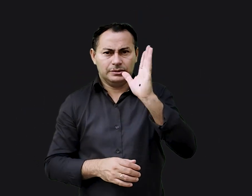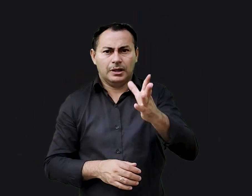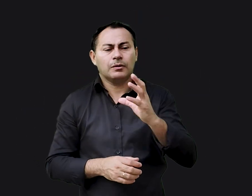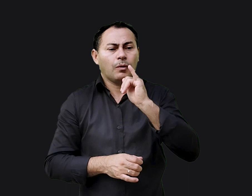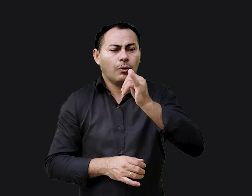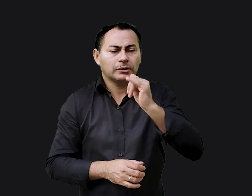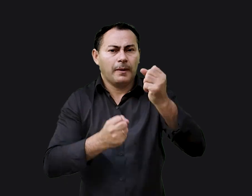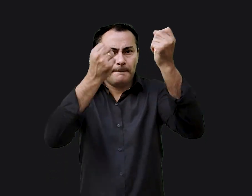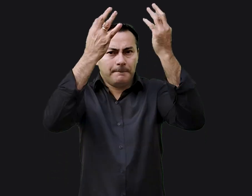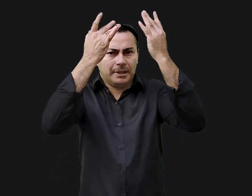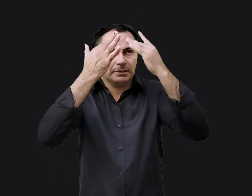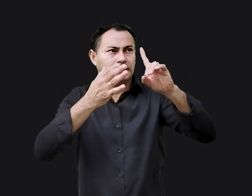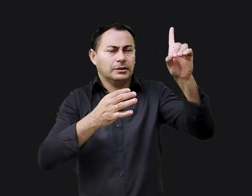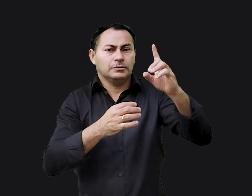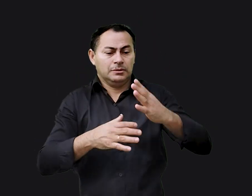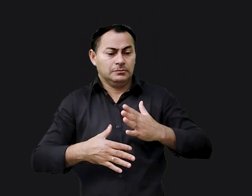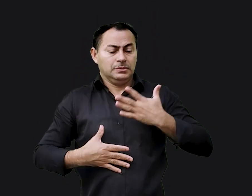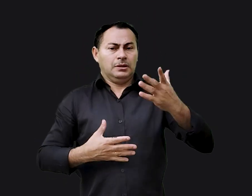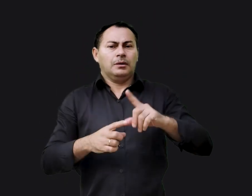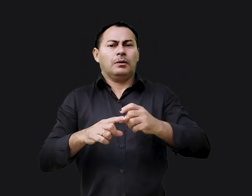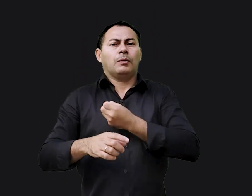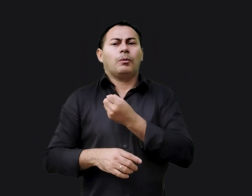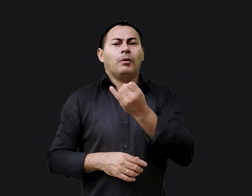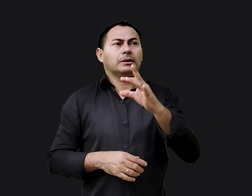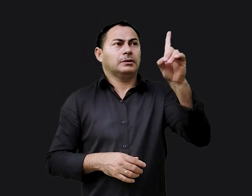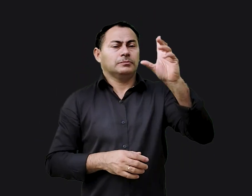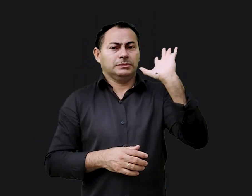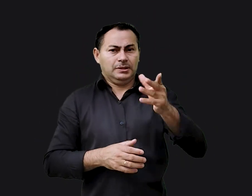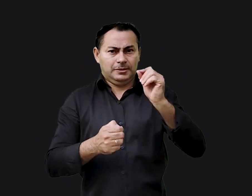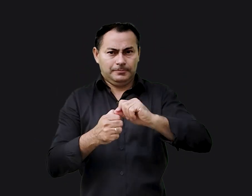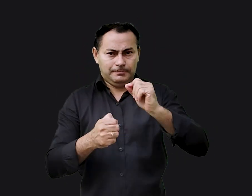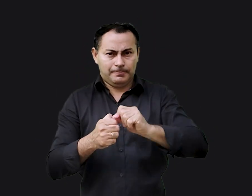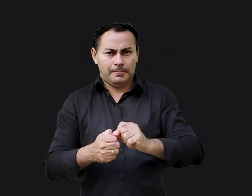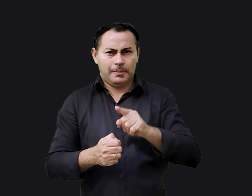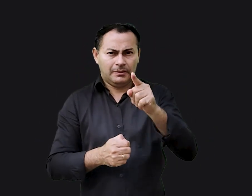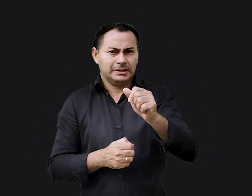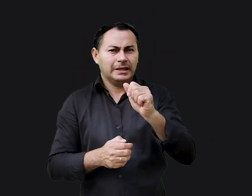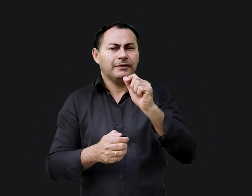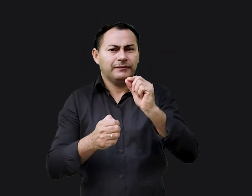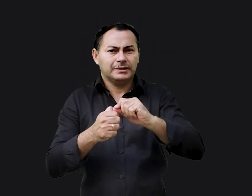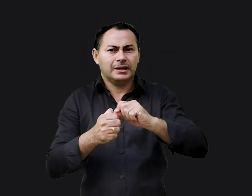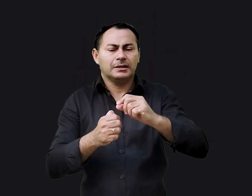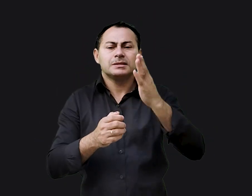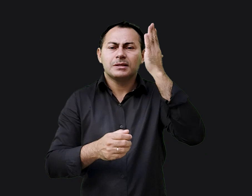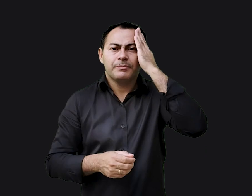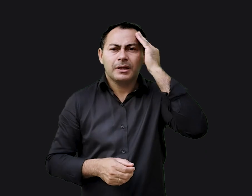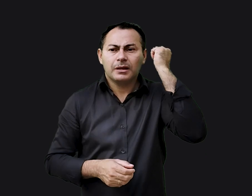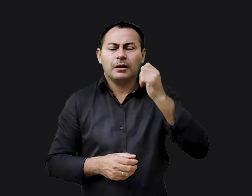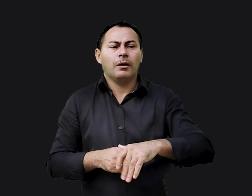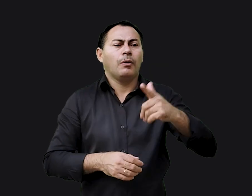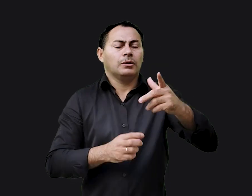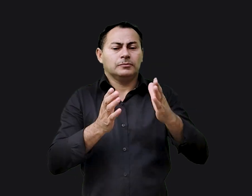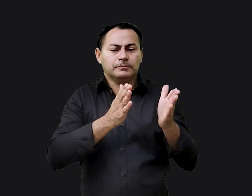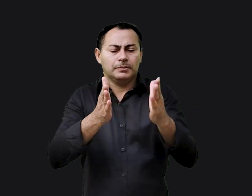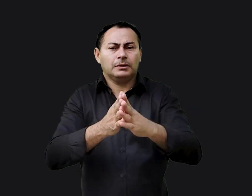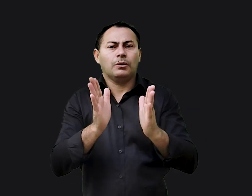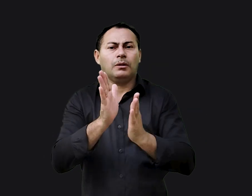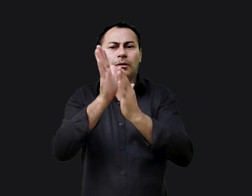você já contou as bençãos e viu surpreso quanto Deus já fez se você fizer isso descobrirá outra